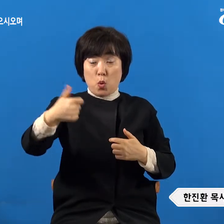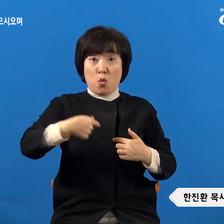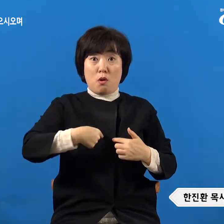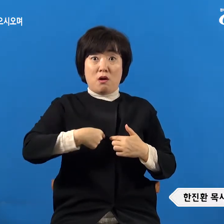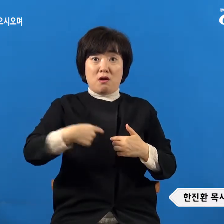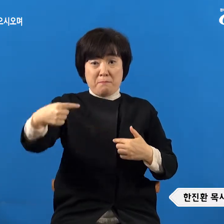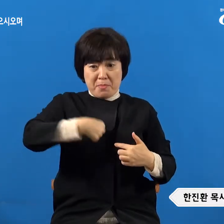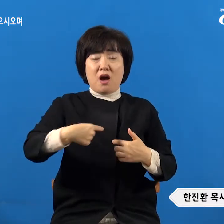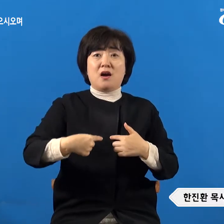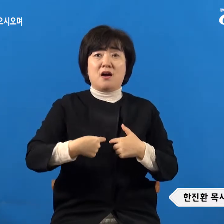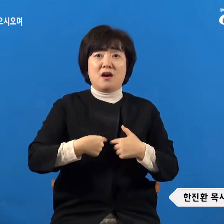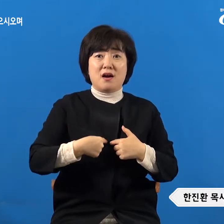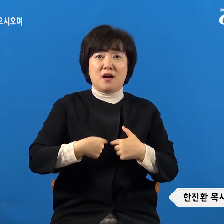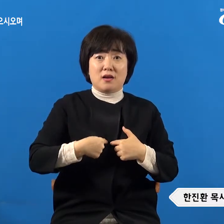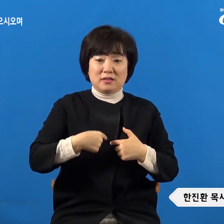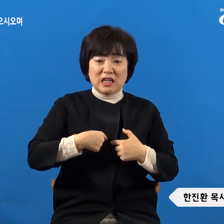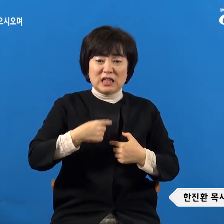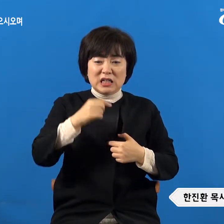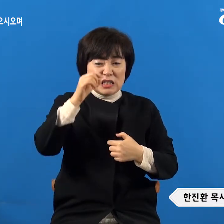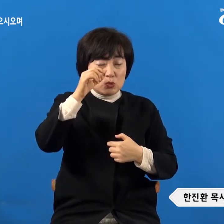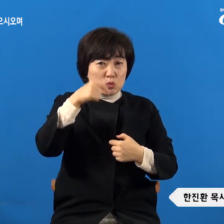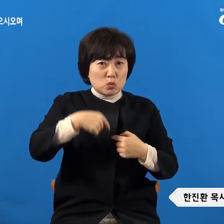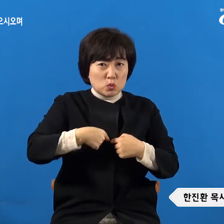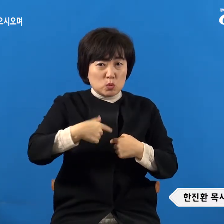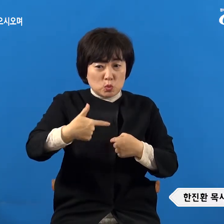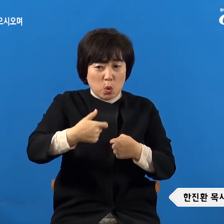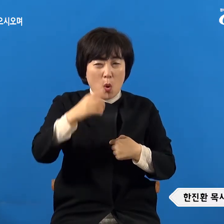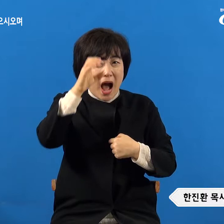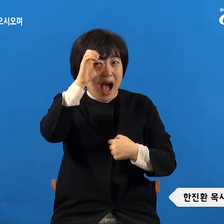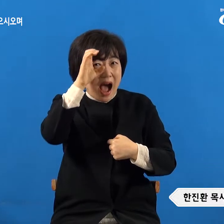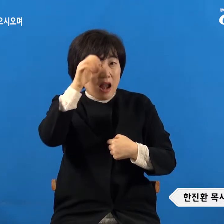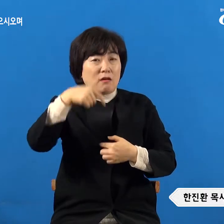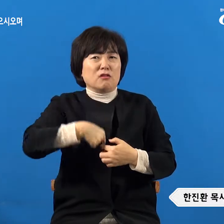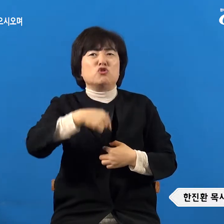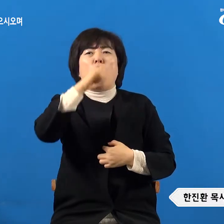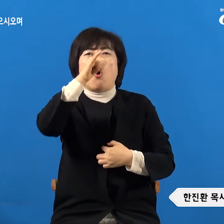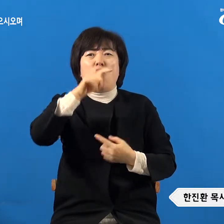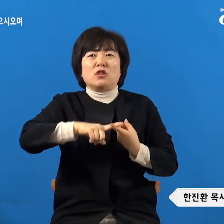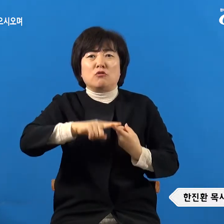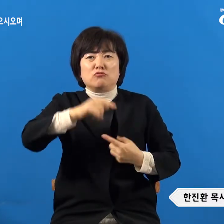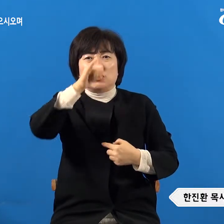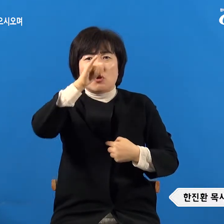총을 여기 맞았습니다. 총알이 그대로 있답니다. 빼내지도 못한답니다.